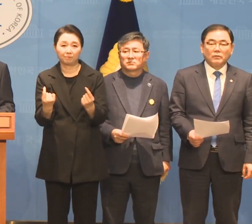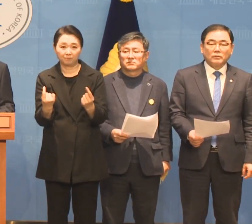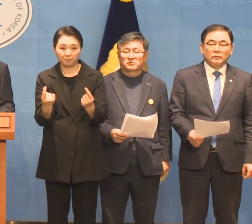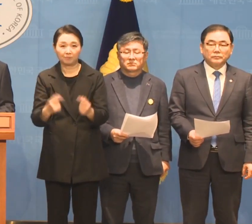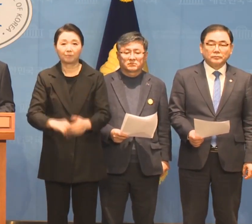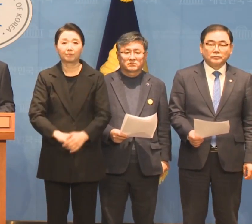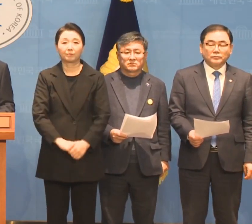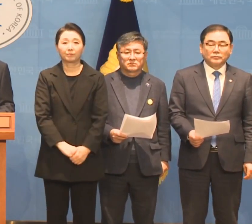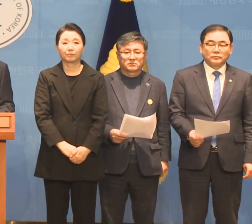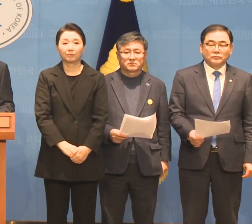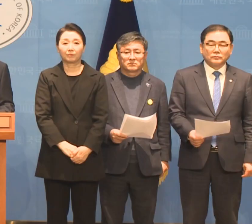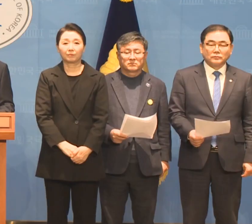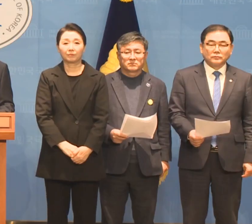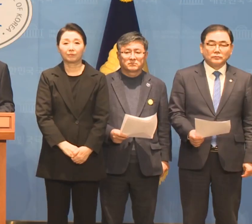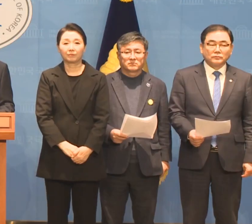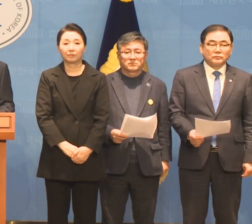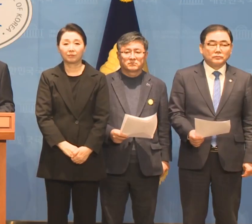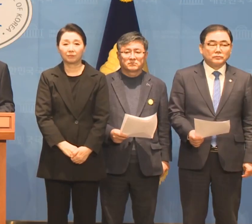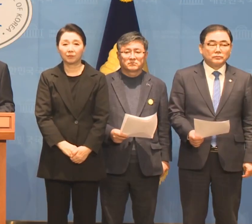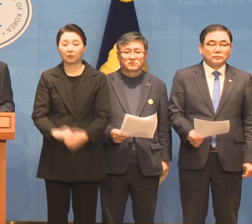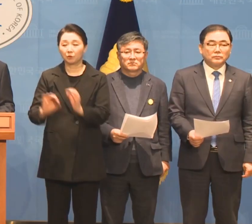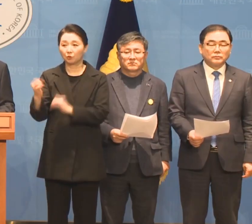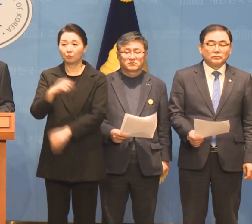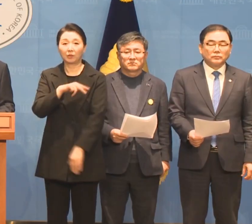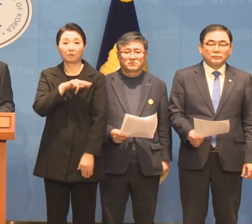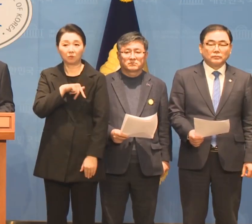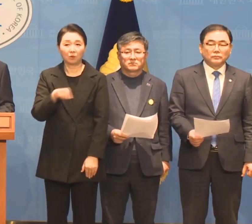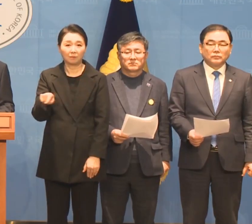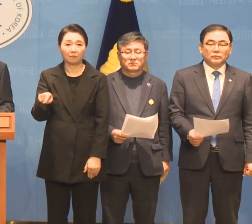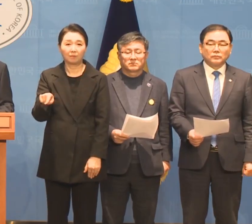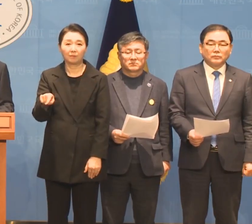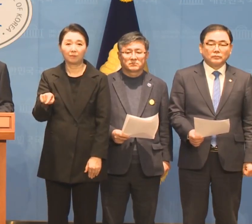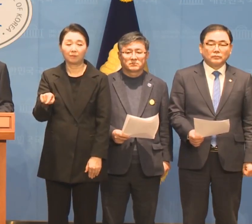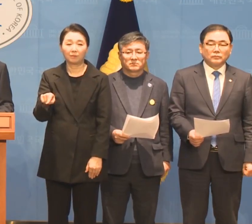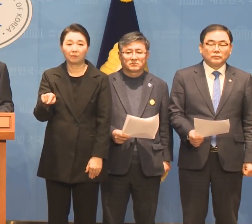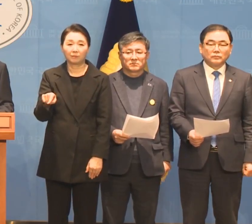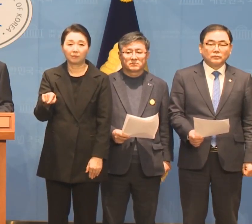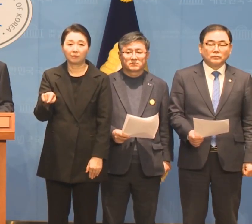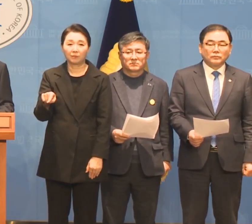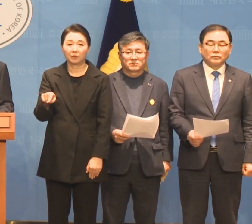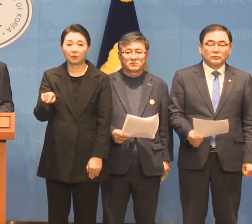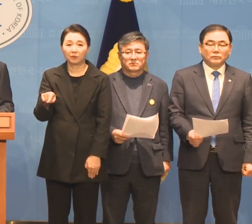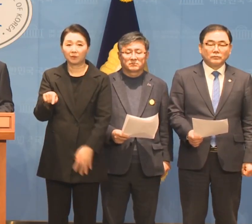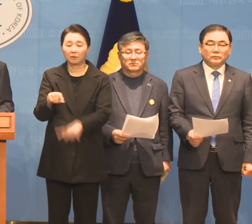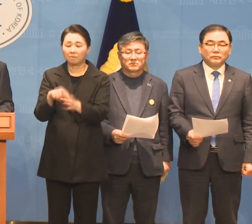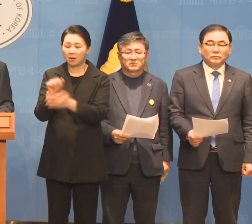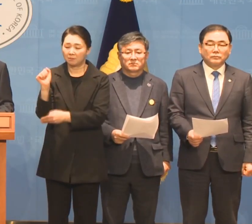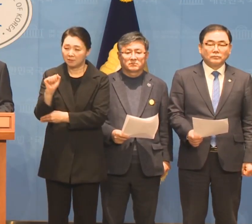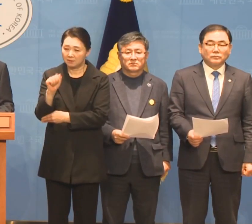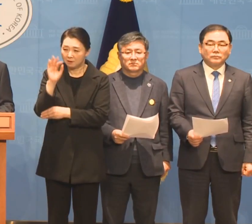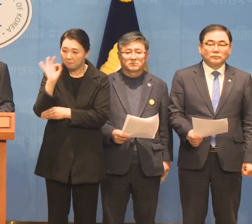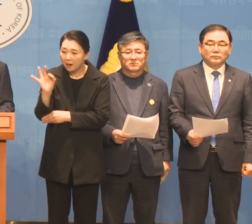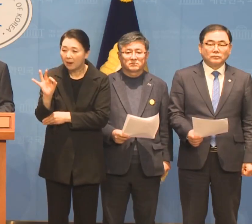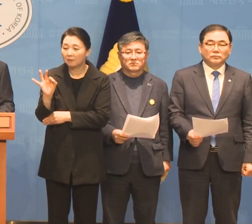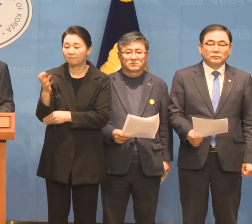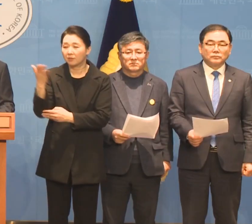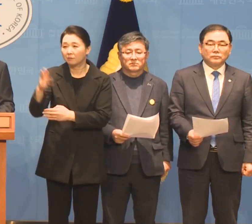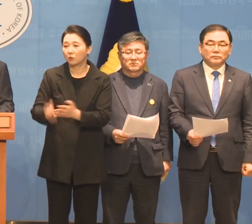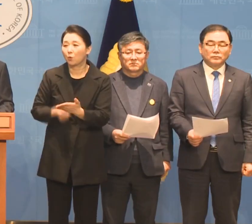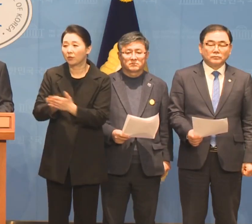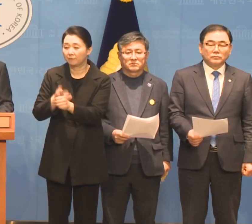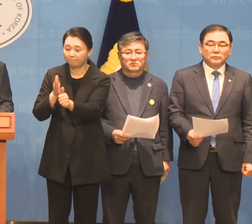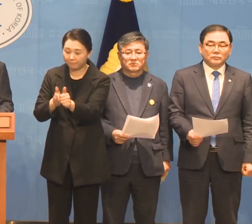본 것 같습니다. 그 국민의힘 의원의 정말 흔들리는 눈빛을 보면서 그분에게 용기를